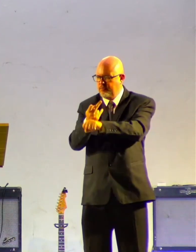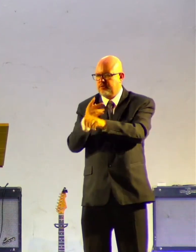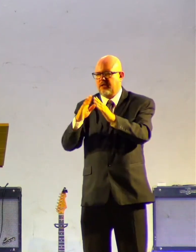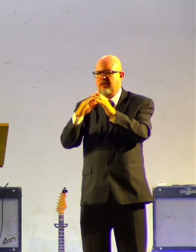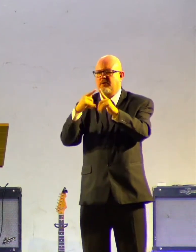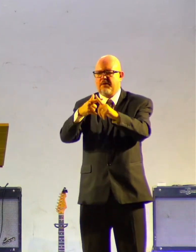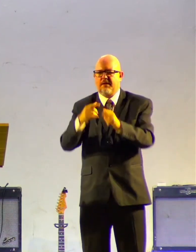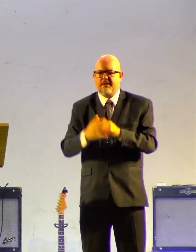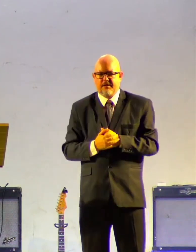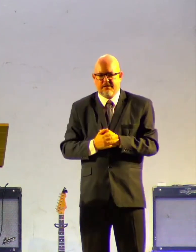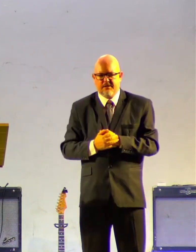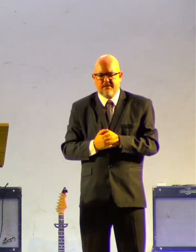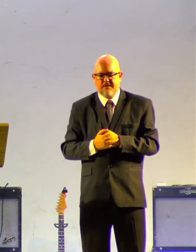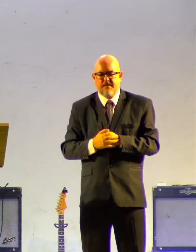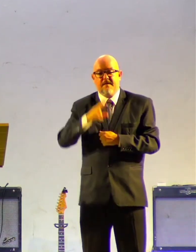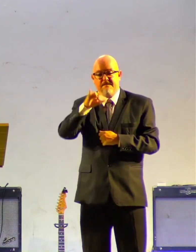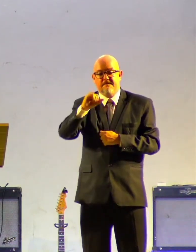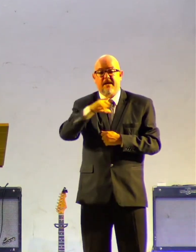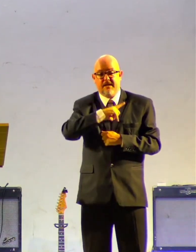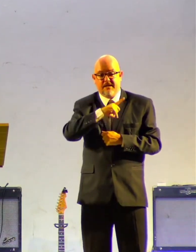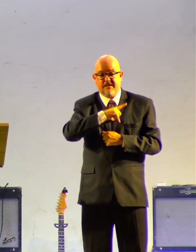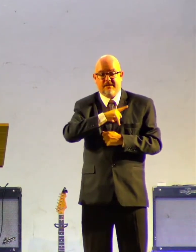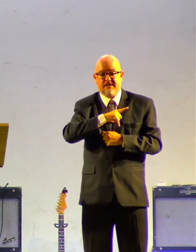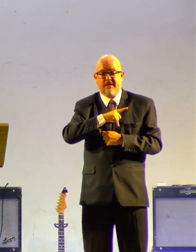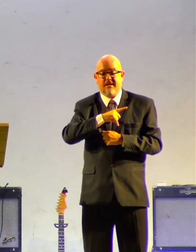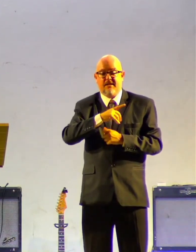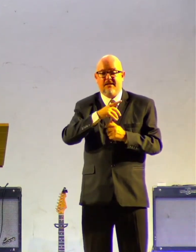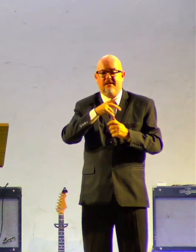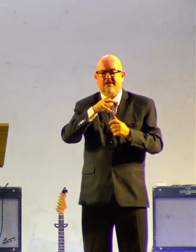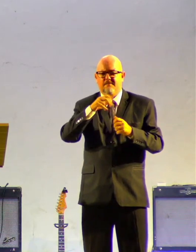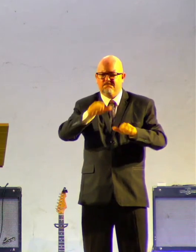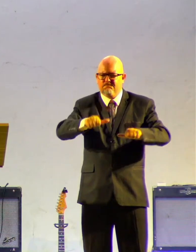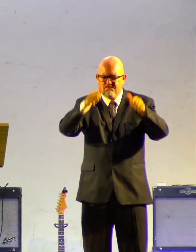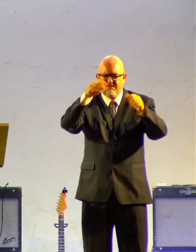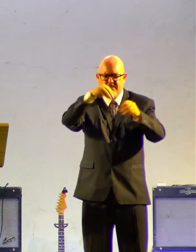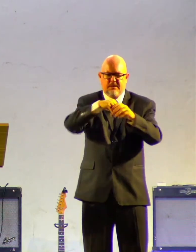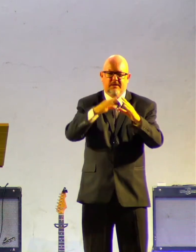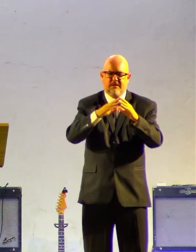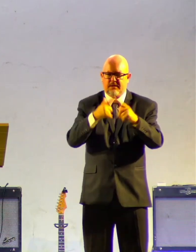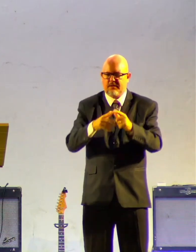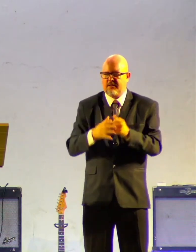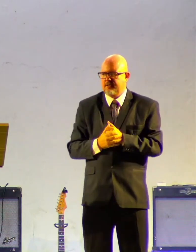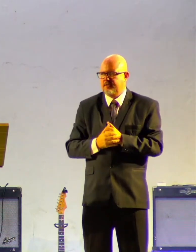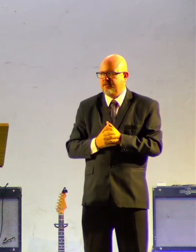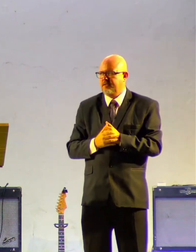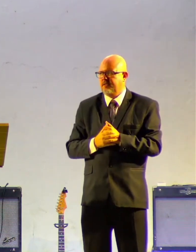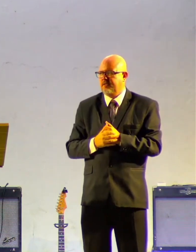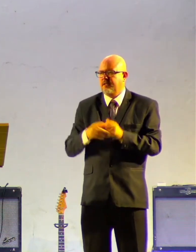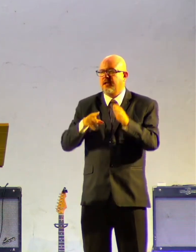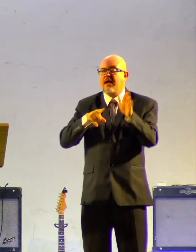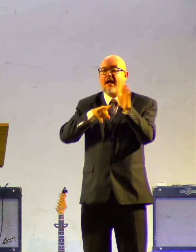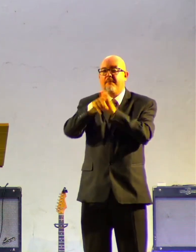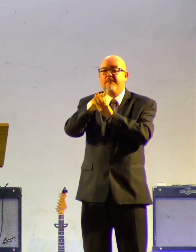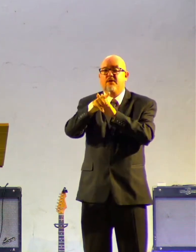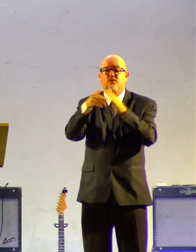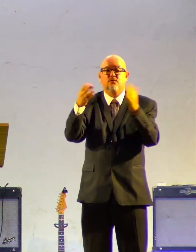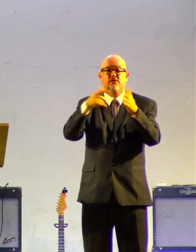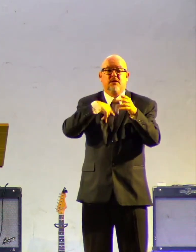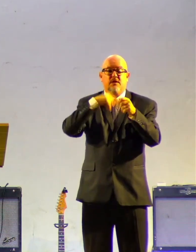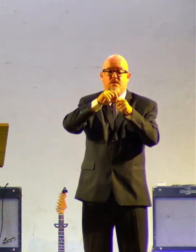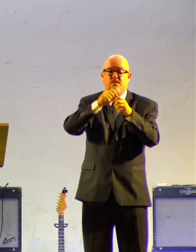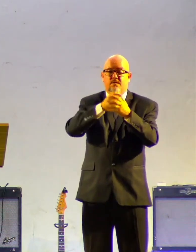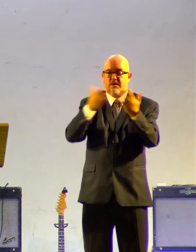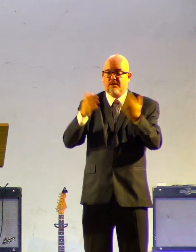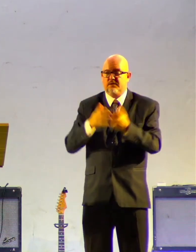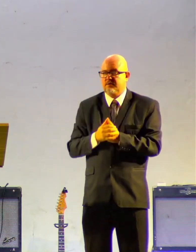pela igreja, e vai trazer resultados extraordinários para a igreja. A pergunta que eu faço ao povo de Deus nesta noite é